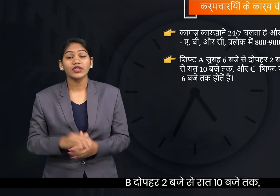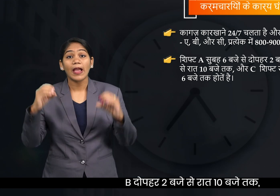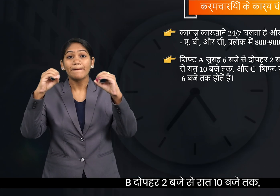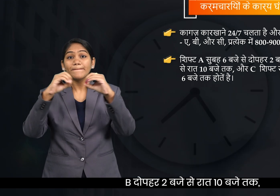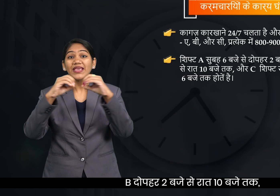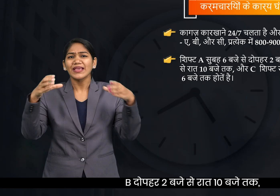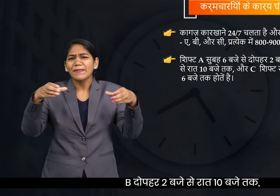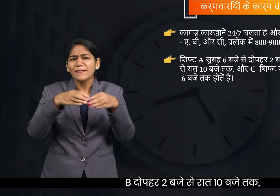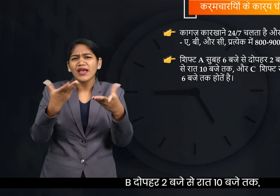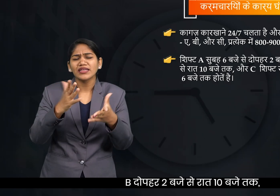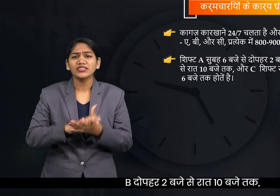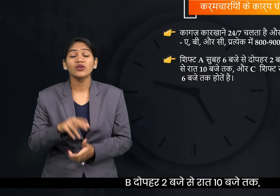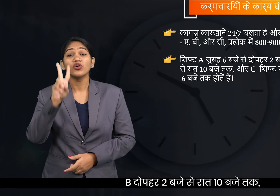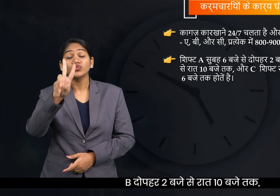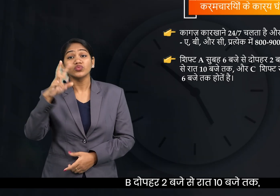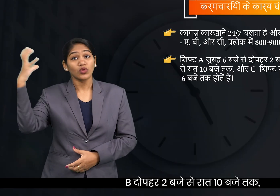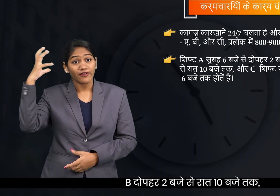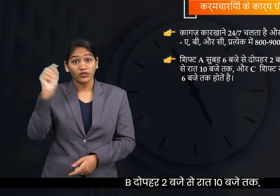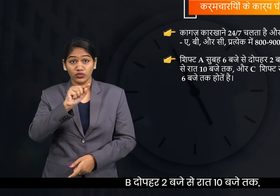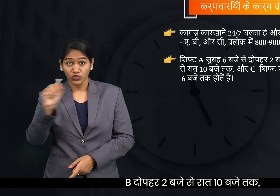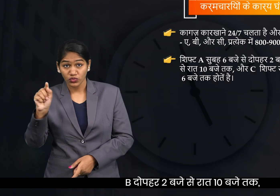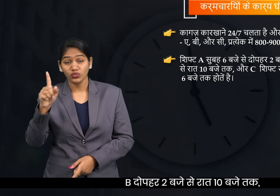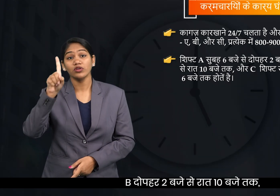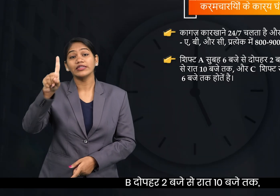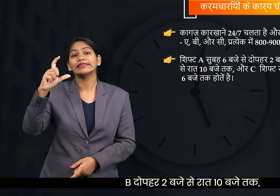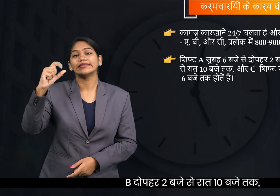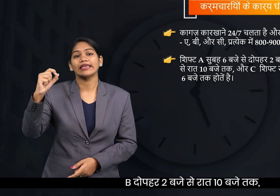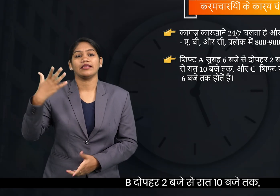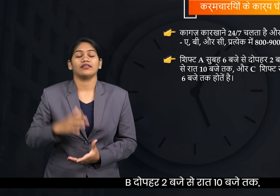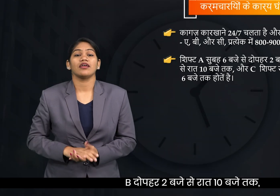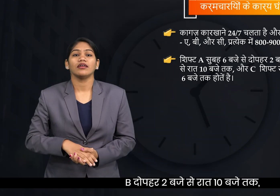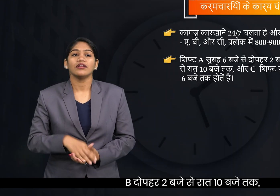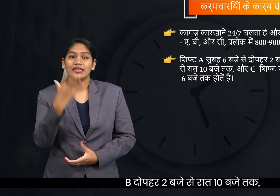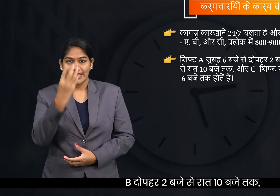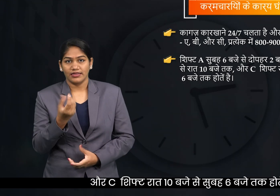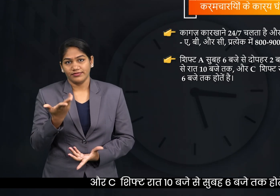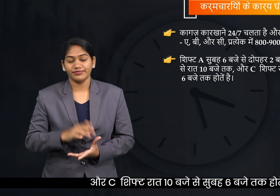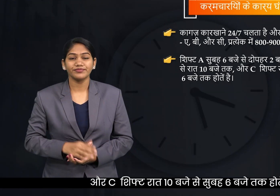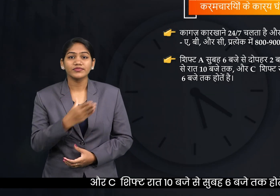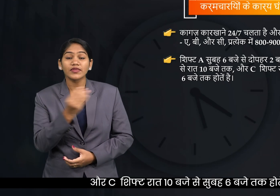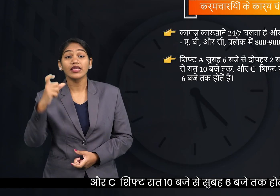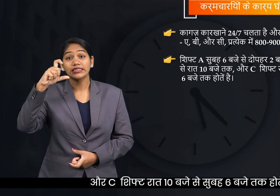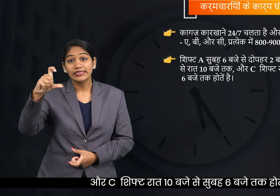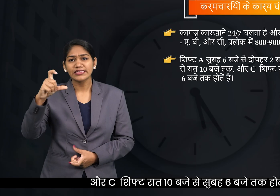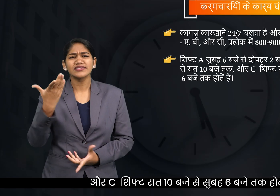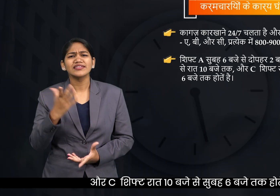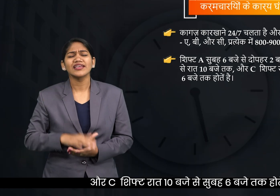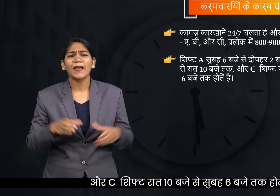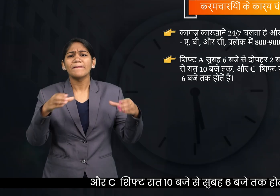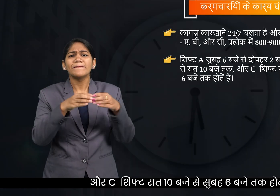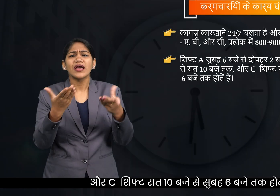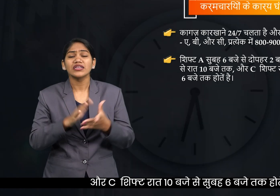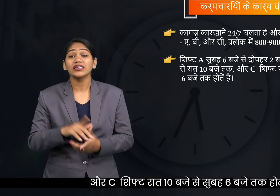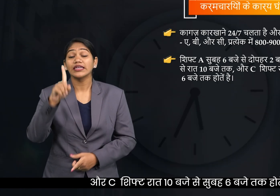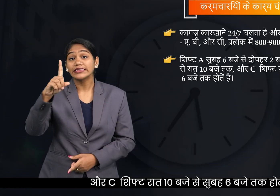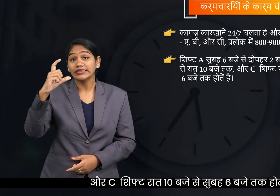बी दोपहर 2 बजे से रात 10 बजे तक। और सी शिफ्ट